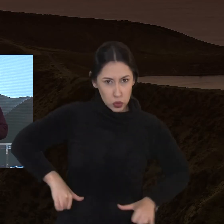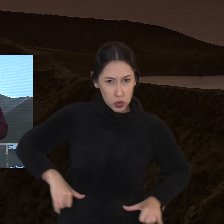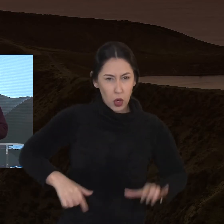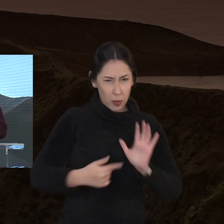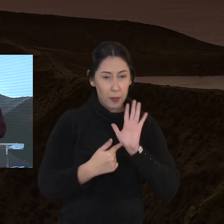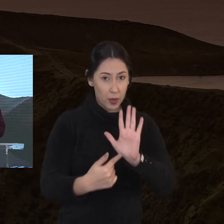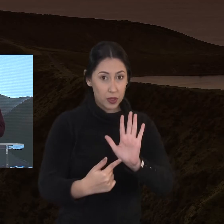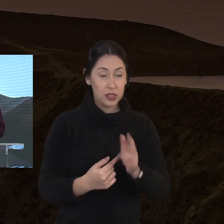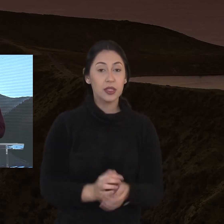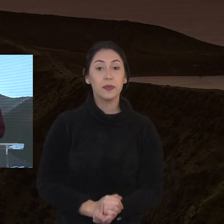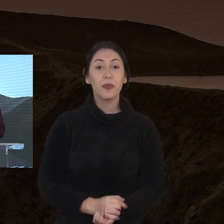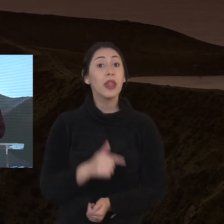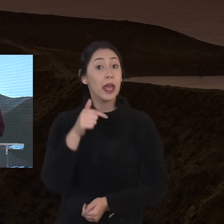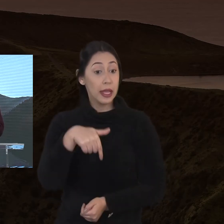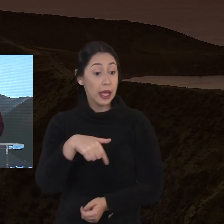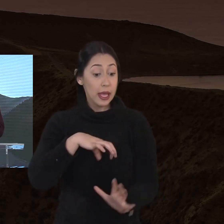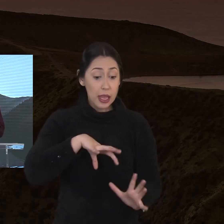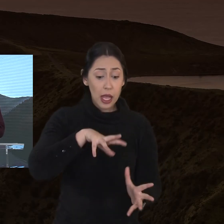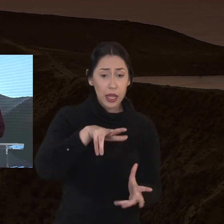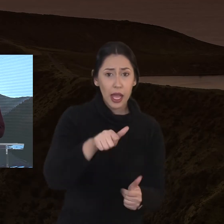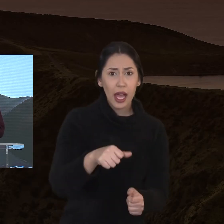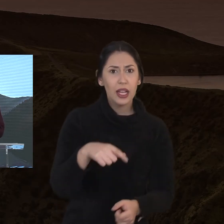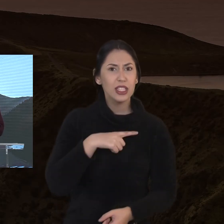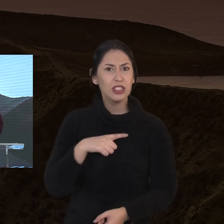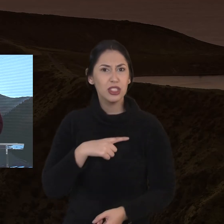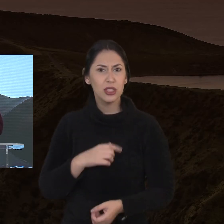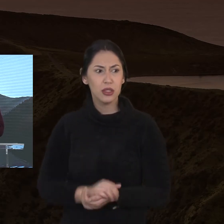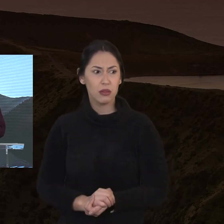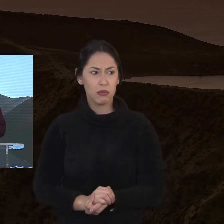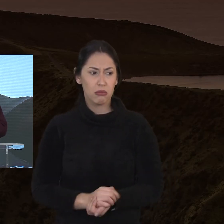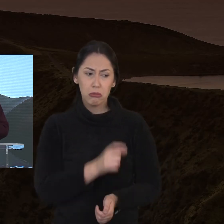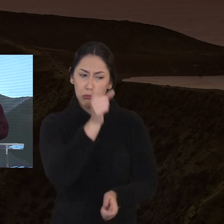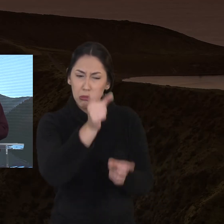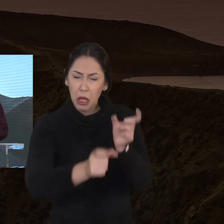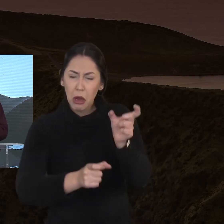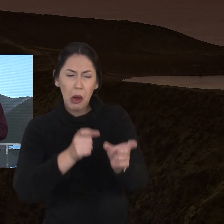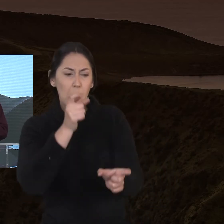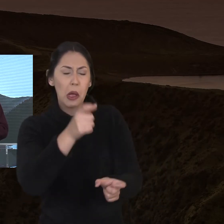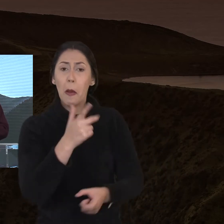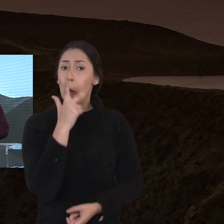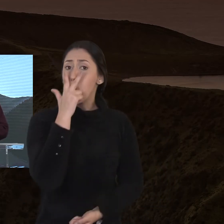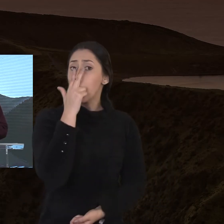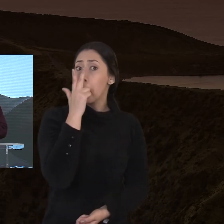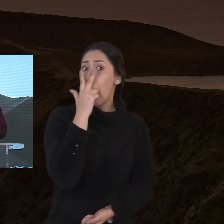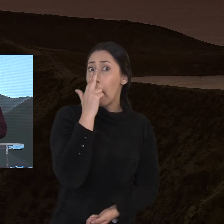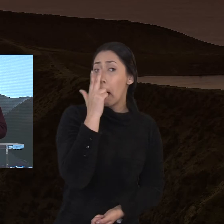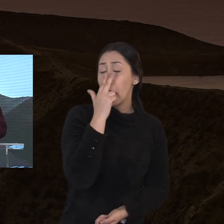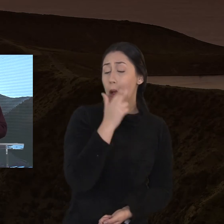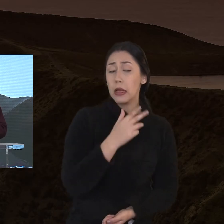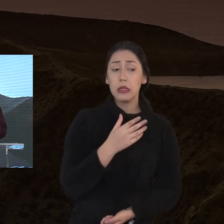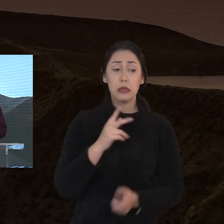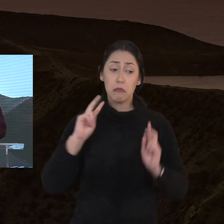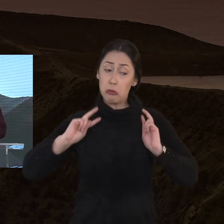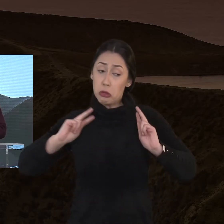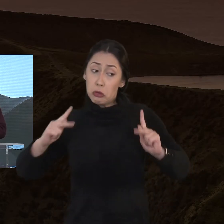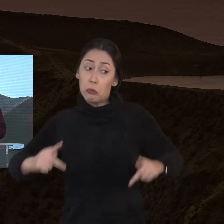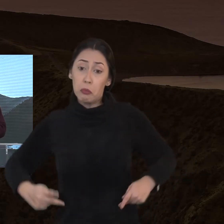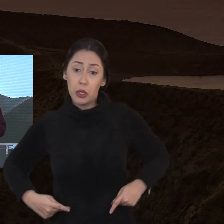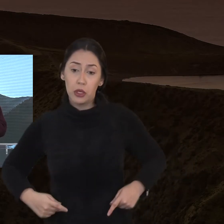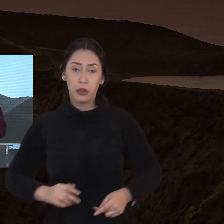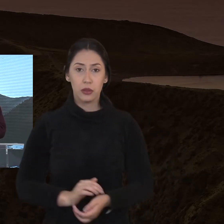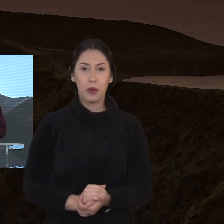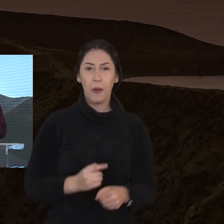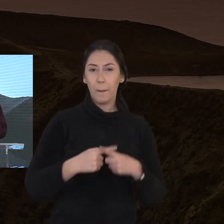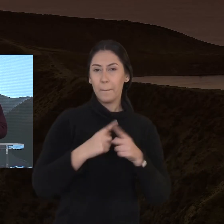terra parecidos com os homens que na arqueologia chama de naoh ou a